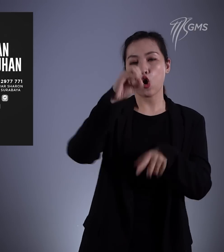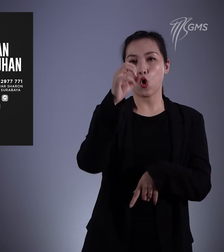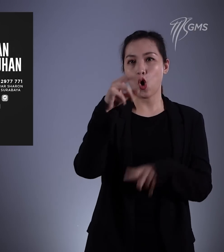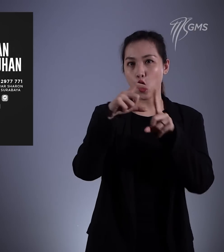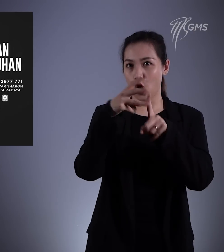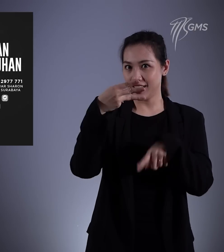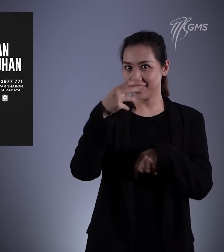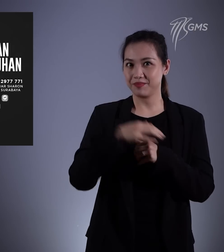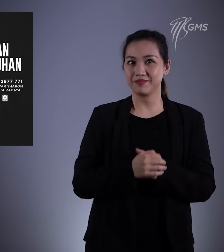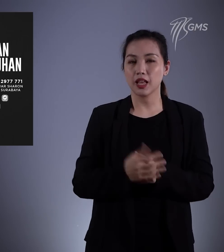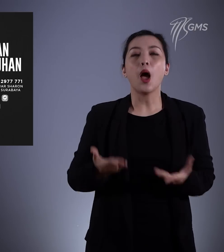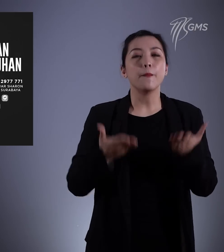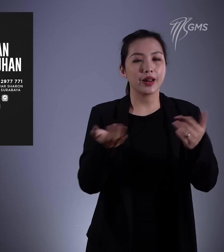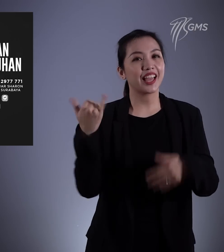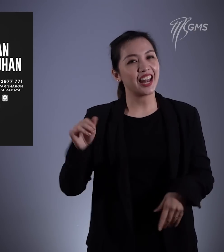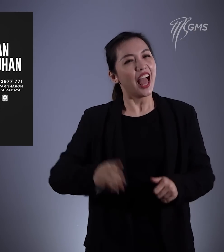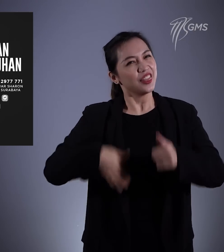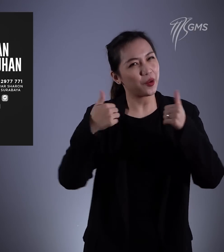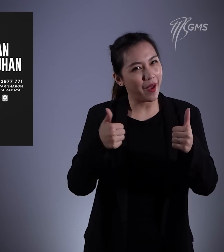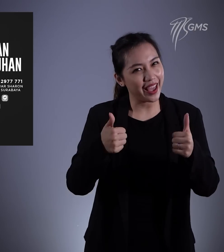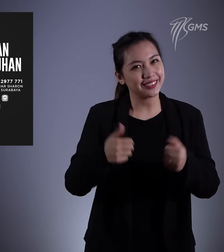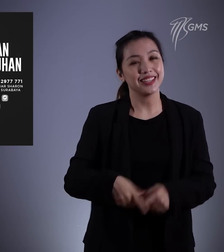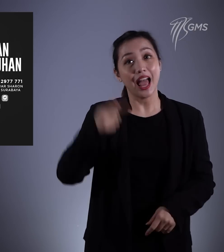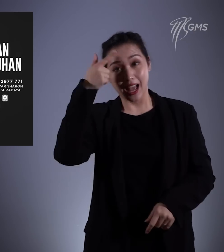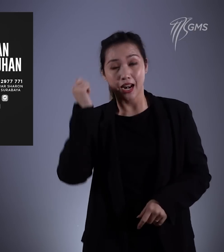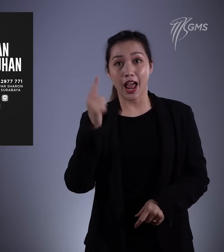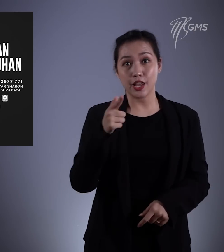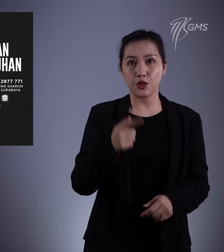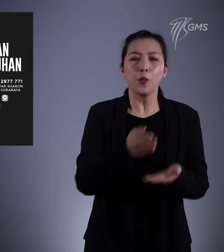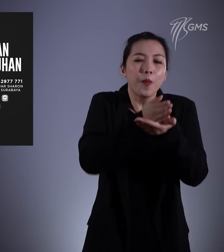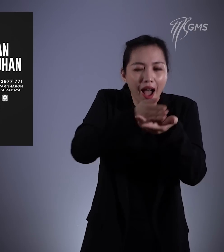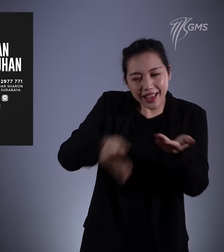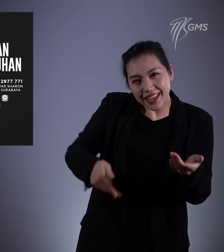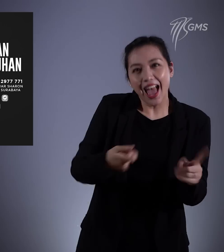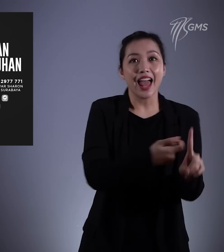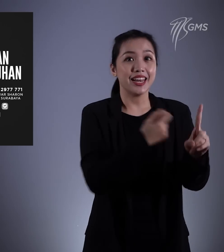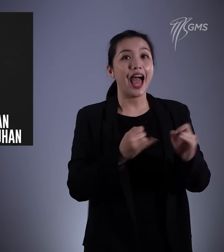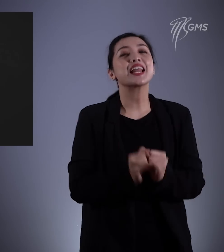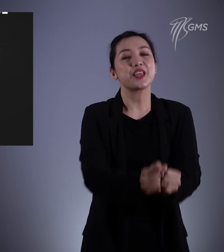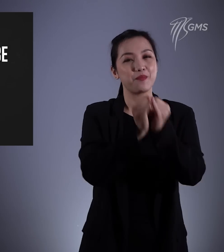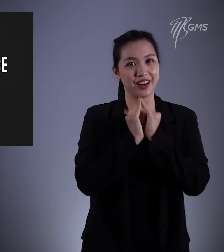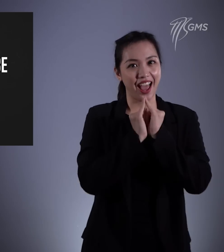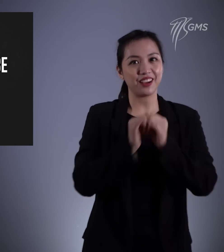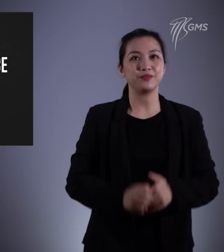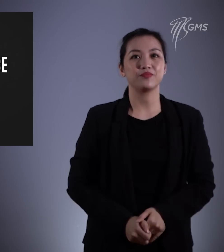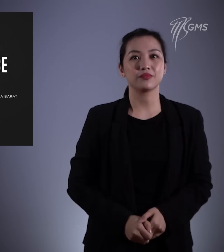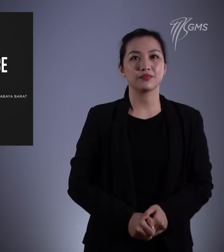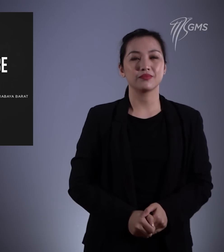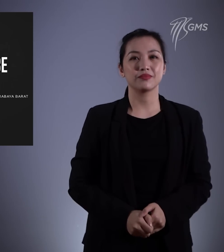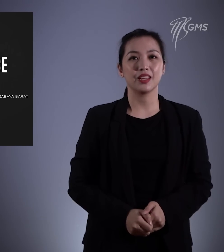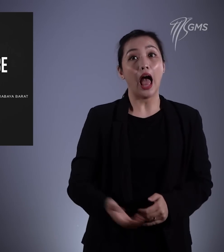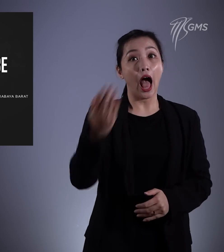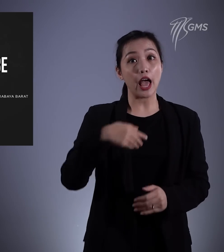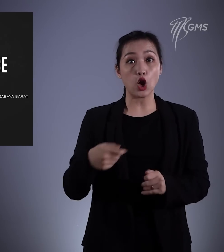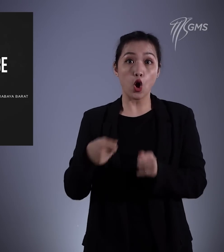yang terbaik karena persembahan adalah bagian dari ibadah. Untuk Anda semua, terus